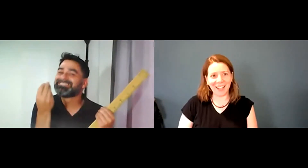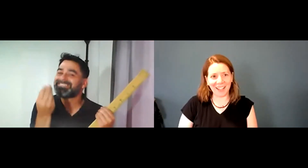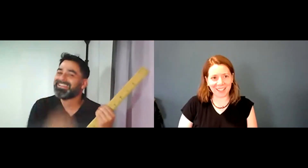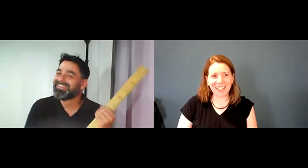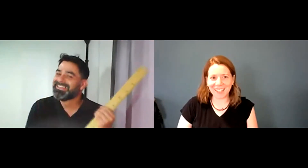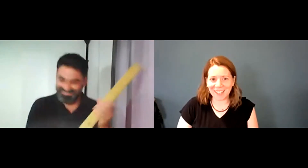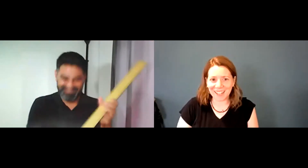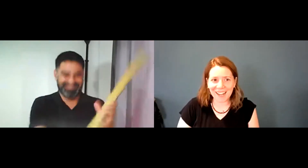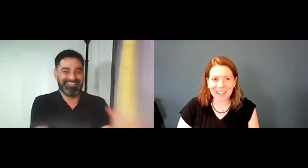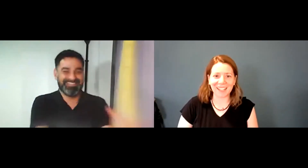¿Qué quieren? La regla.